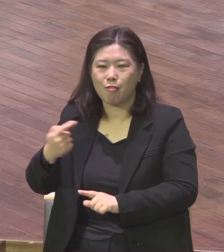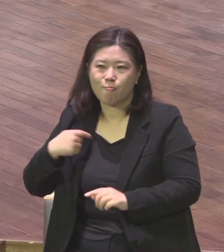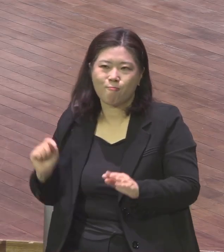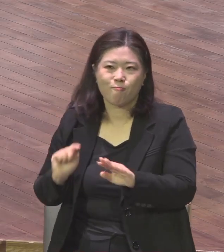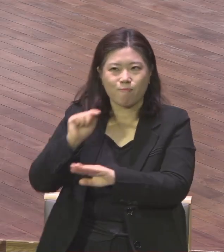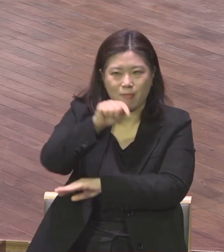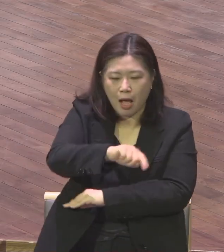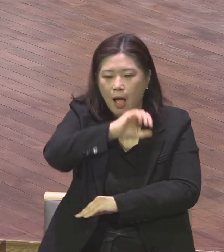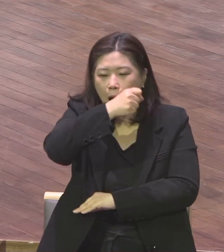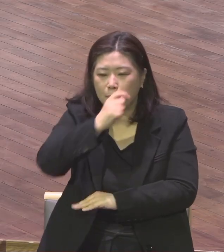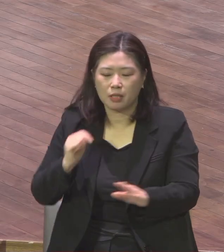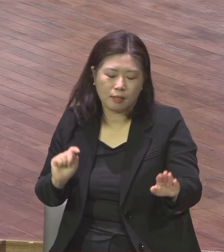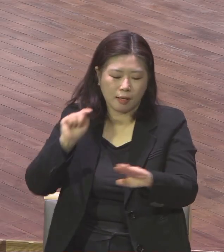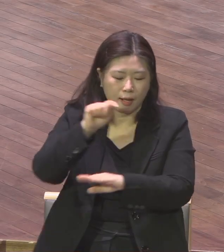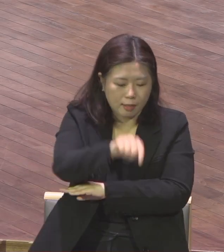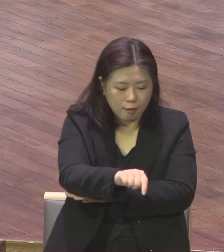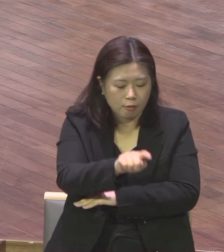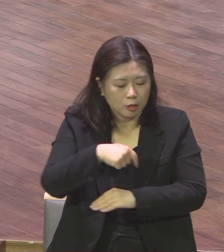거기에 사는